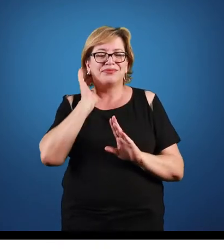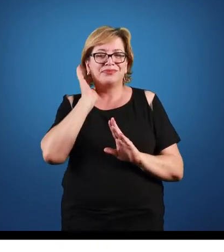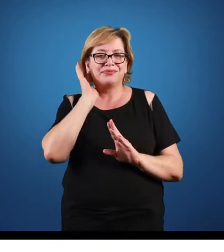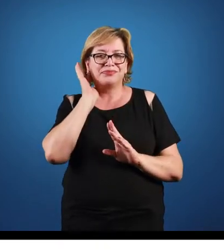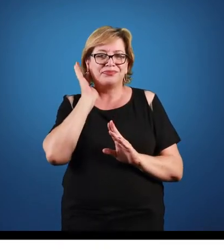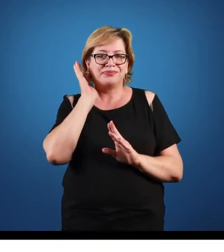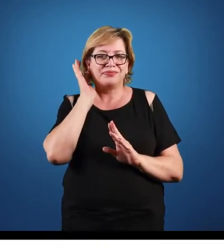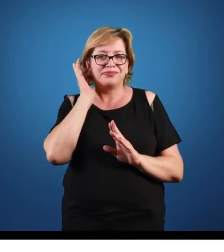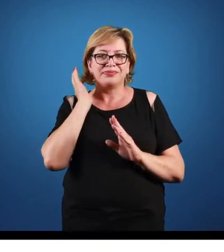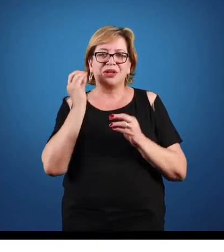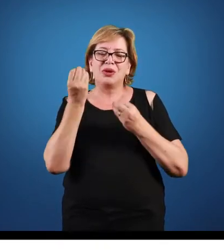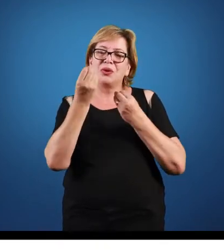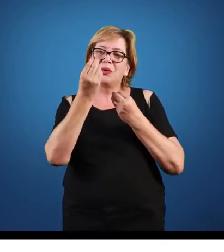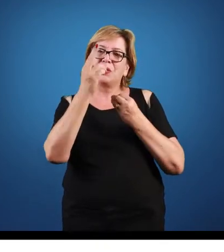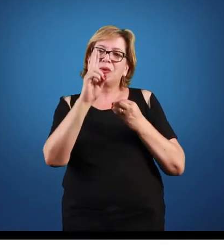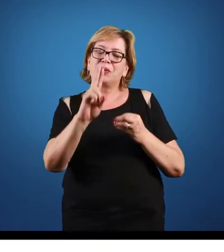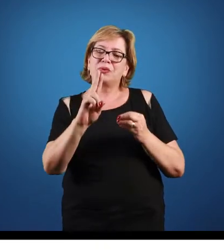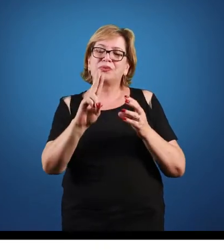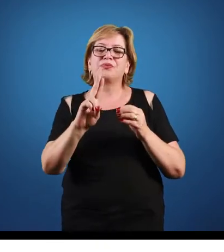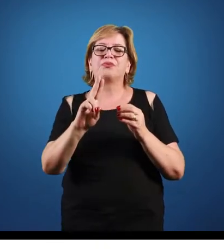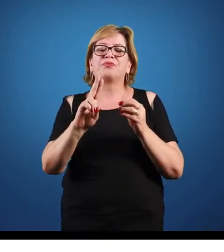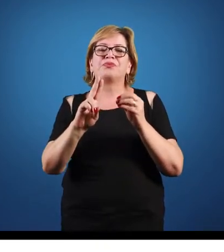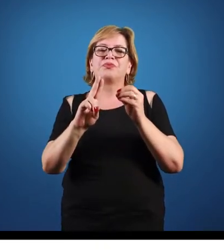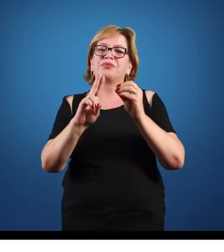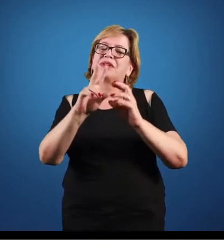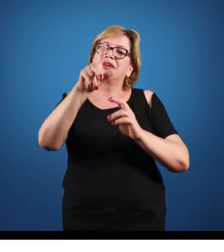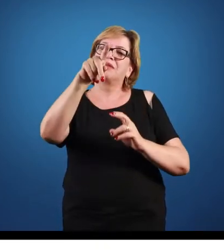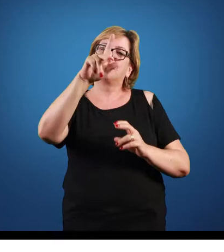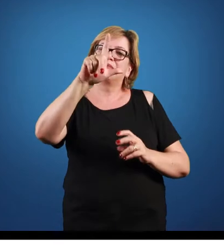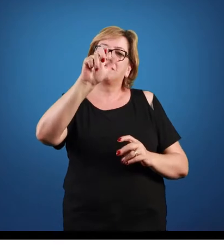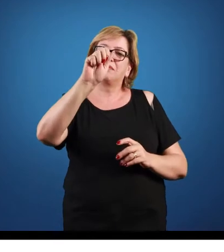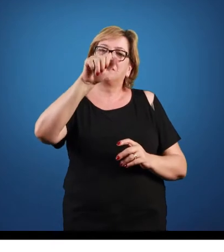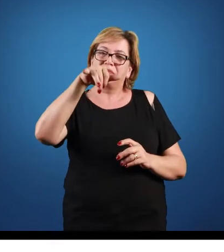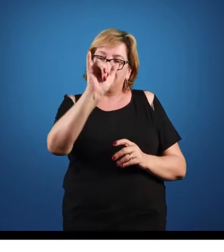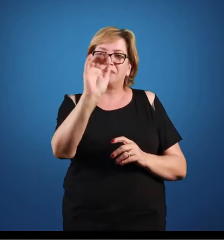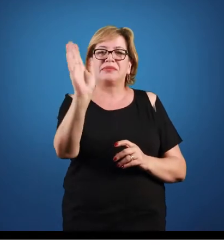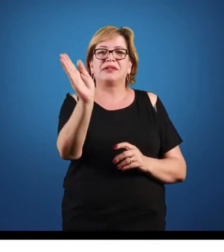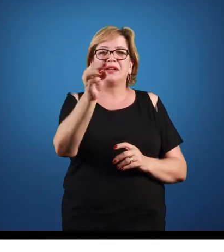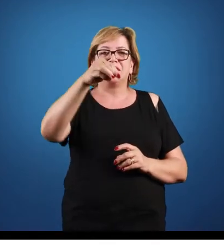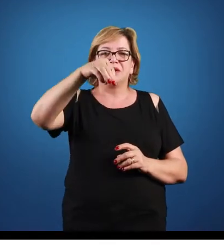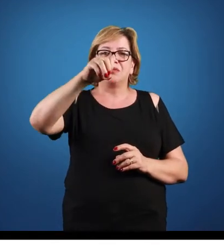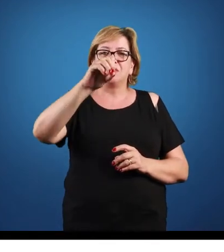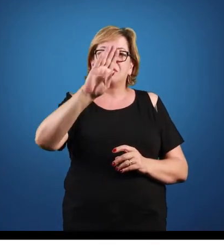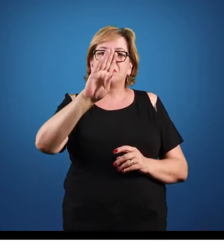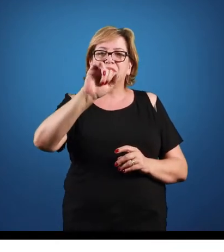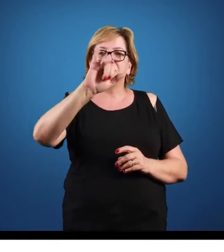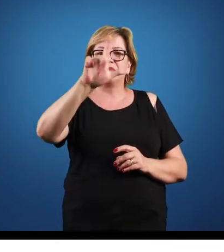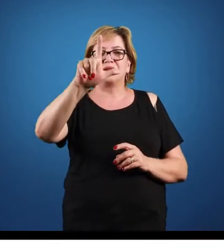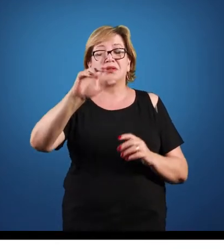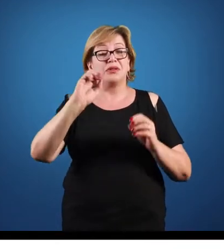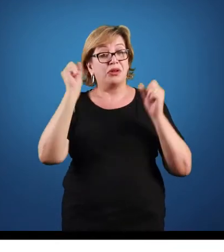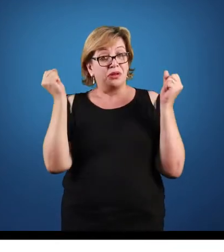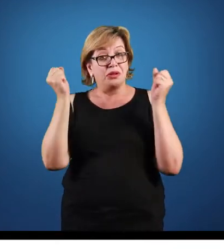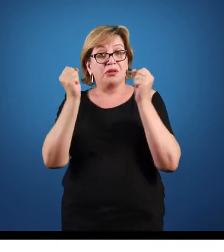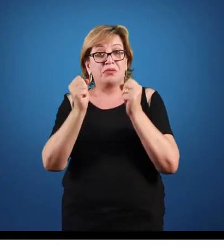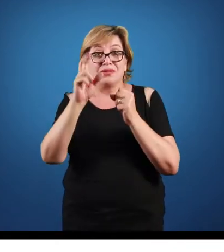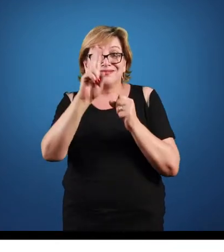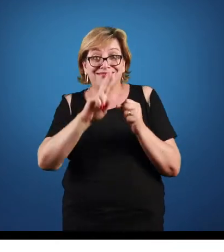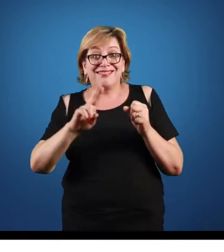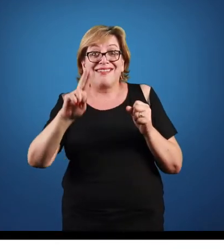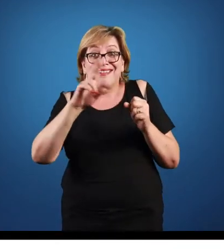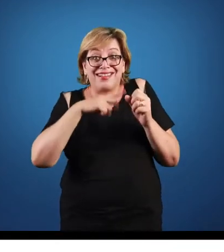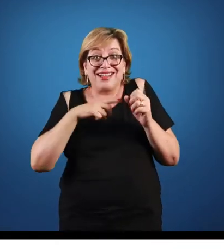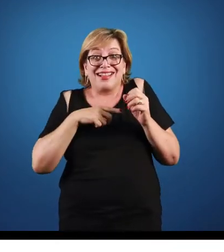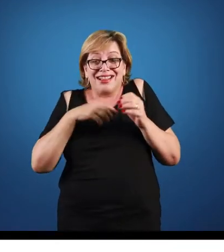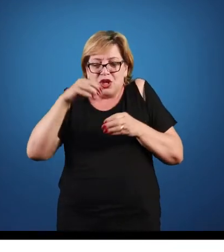aqueles bonequinhos de de playmobil que são pequenininhos encaixou legal deles é que ele já tem um cenário eles têm